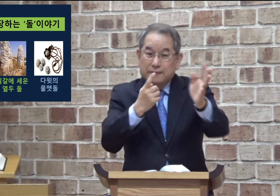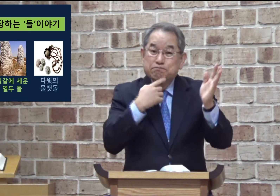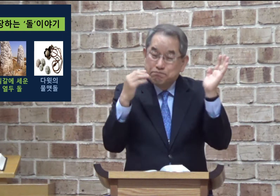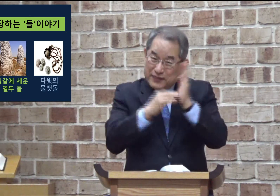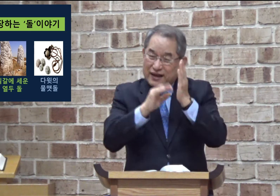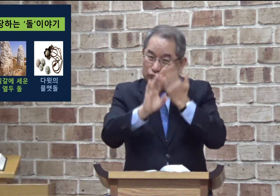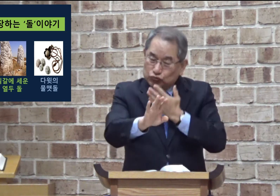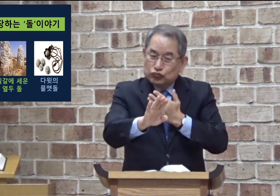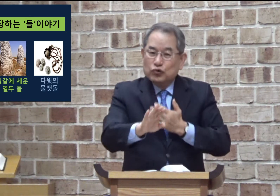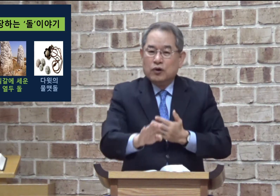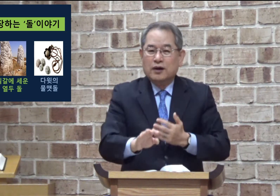12지파들마다